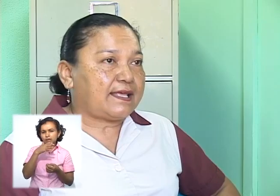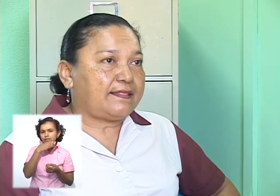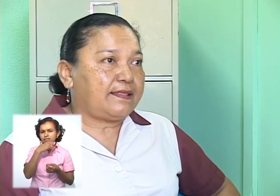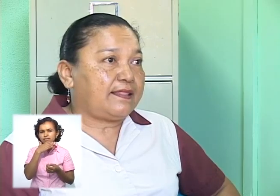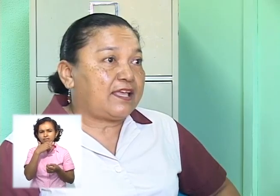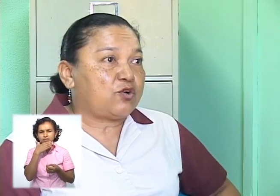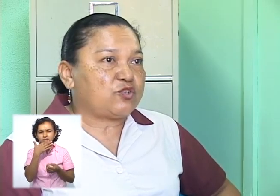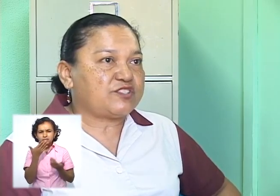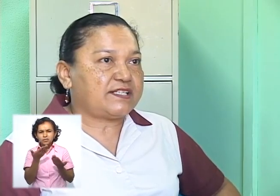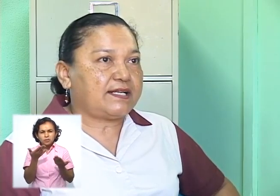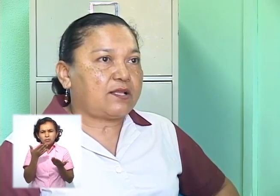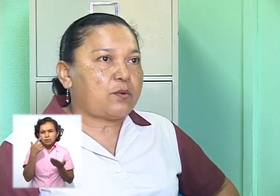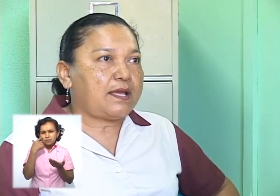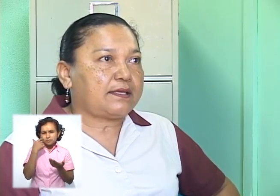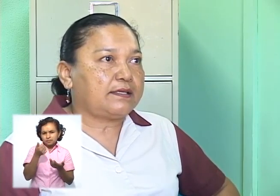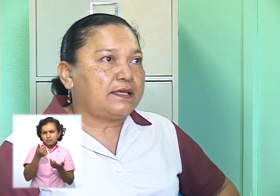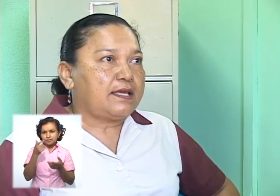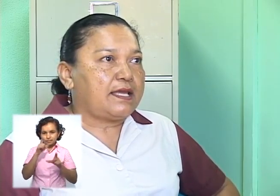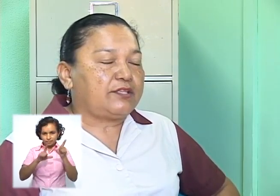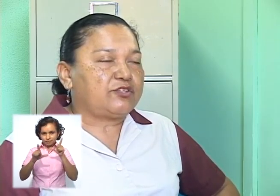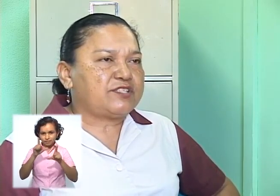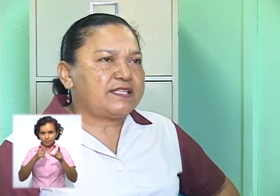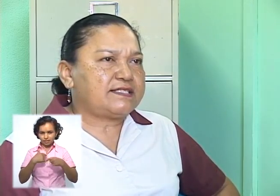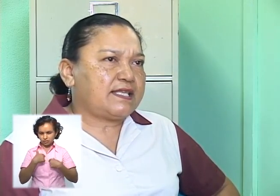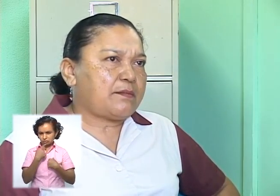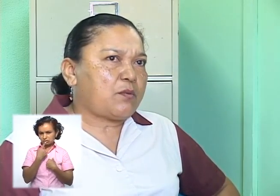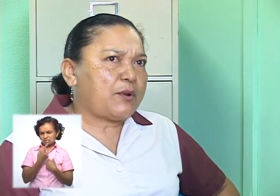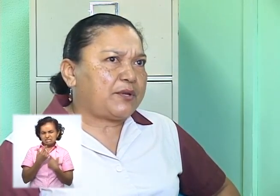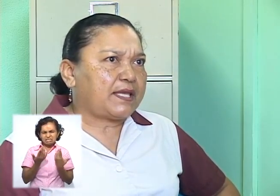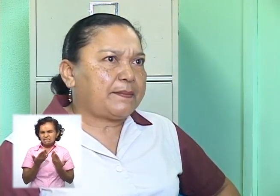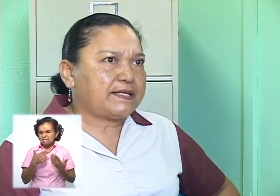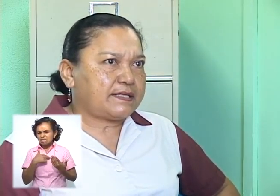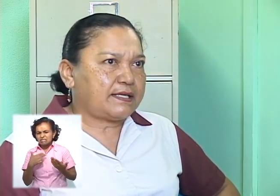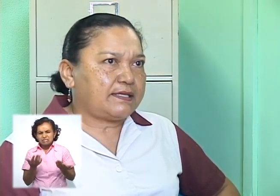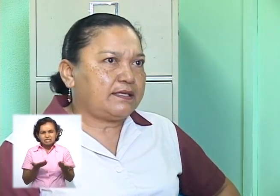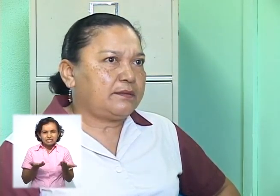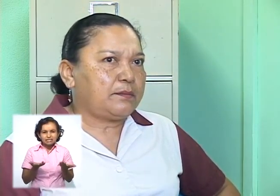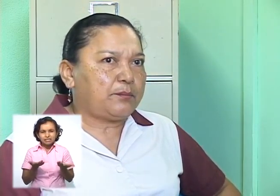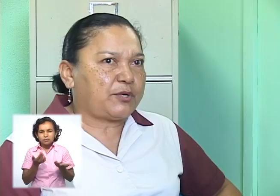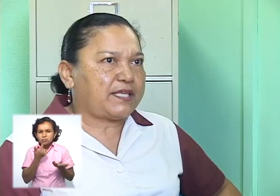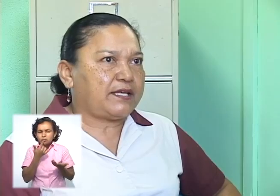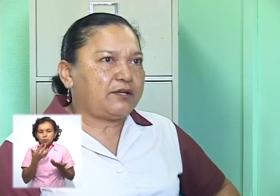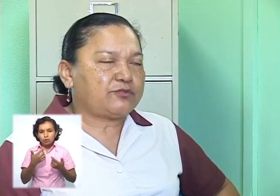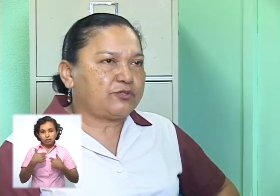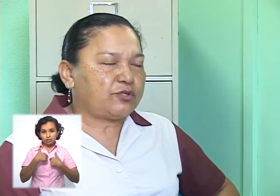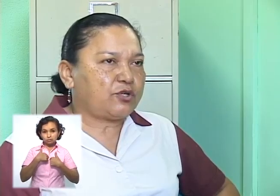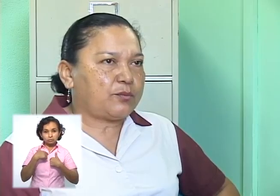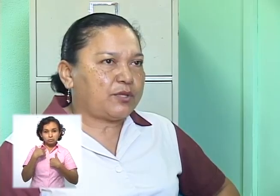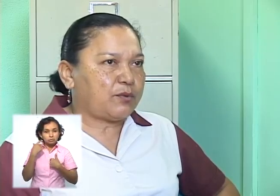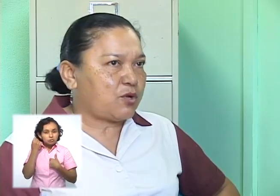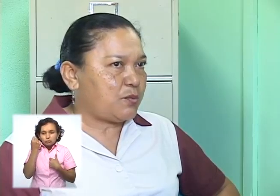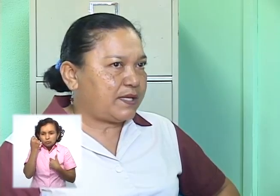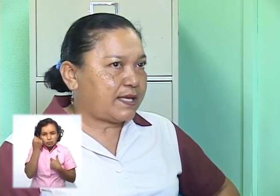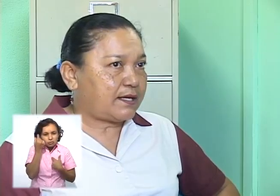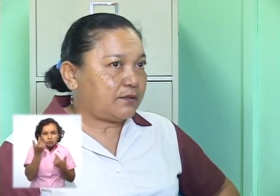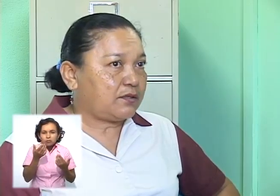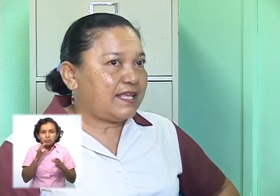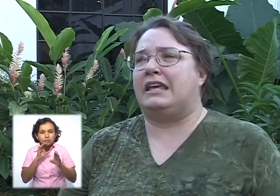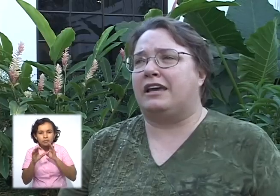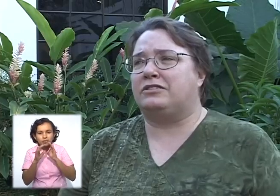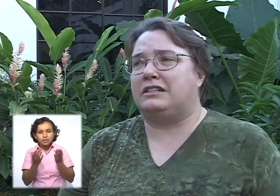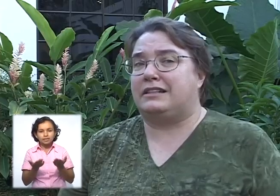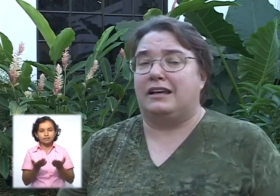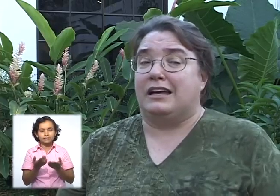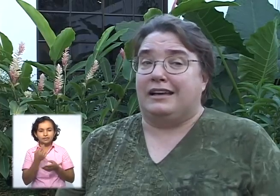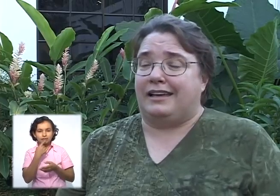dificultad de desconocer el lenguaje. Entonces decíamos, bueno, ¿qué pasa aquí? ¿Por qué nosotros no podemos comunicarnos?